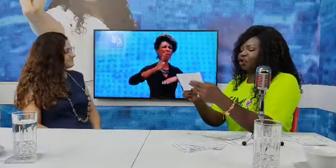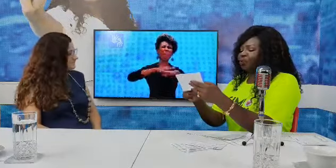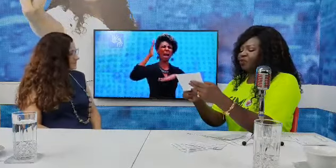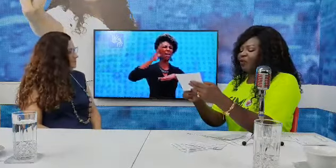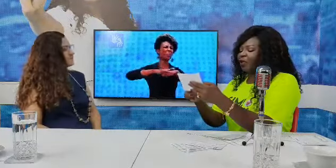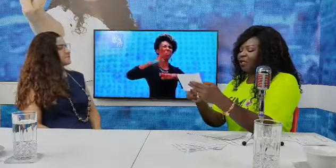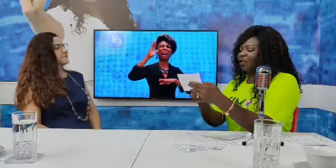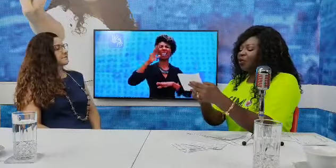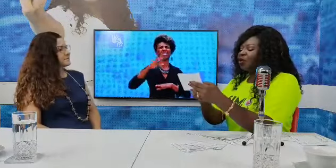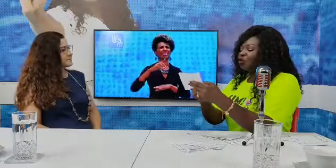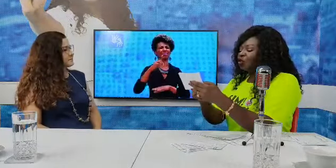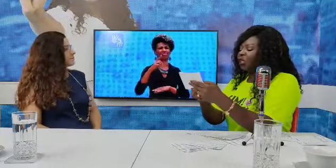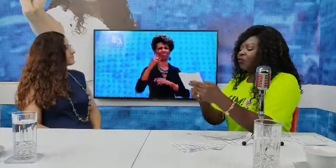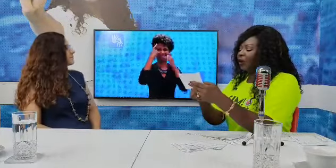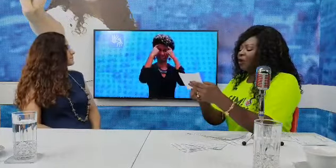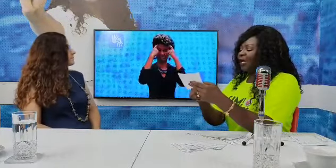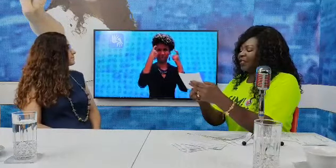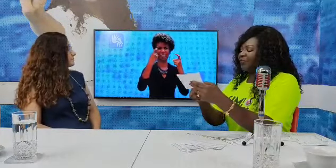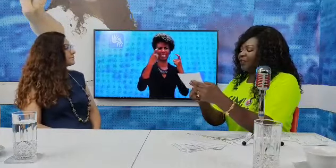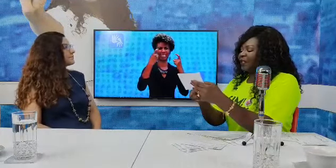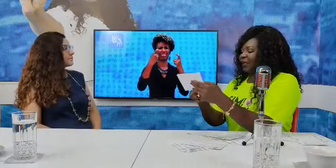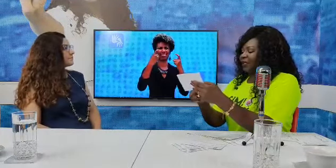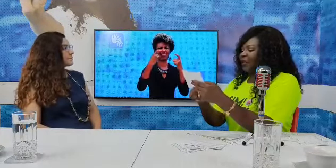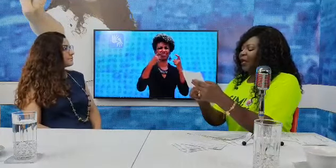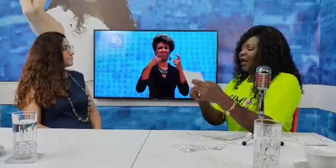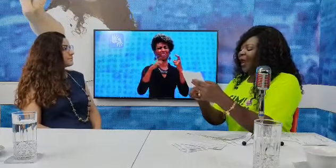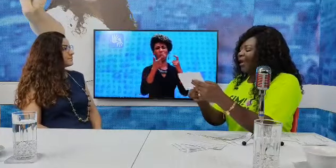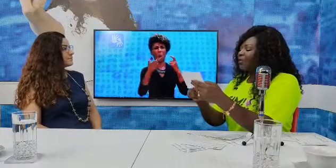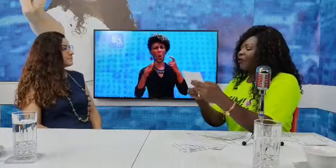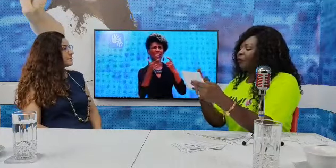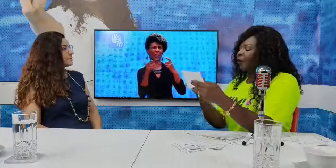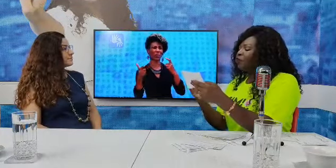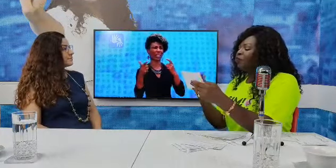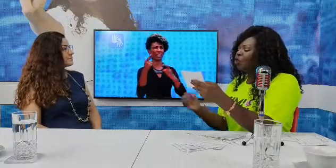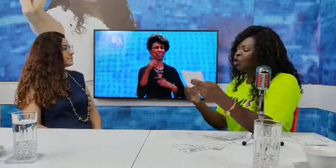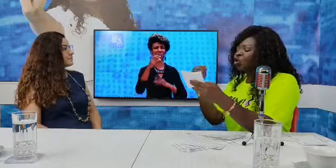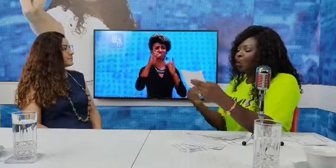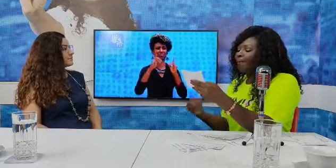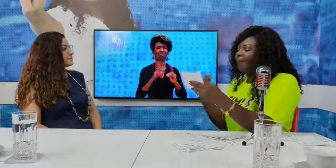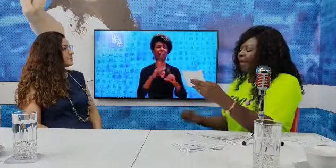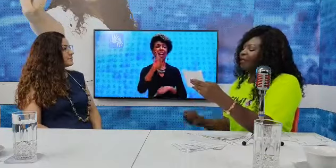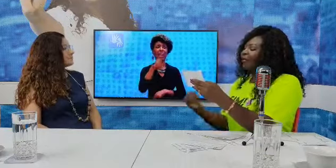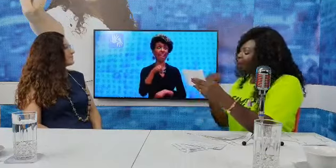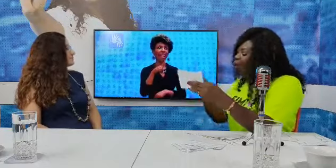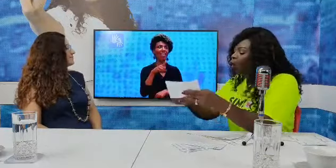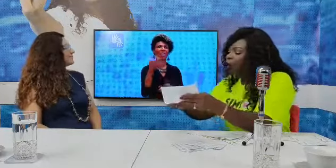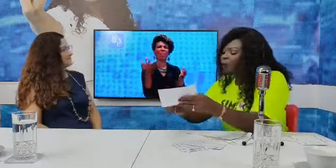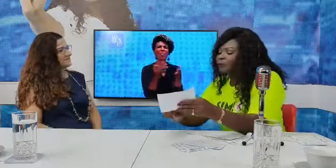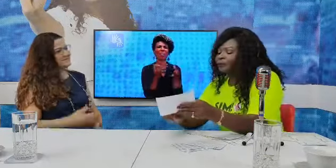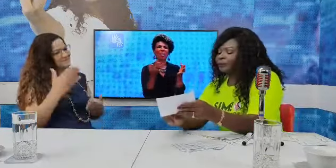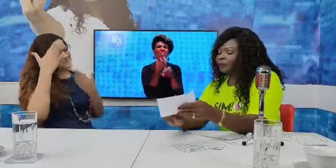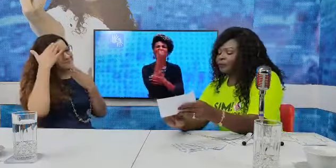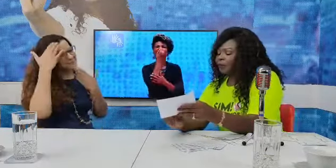algum tipo de violência do que uma mulher sem deficiência. Laysa, foi muito bem bom